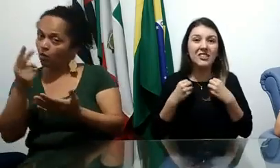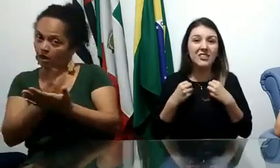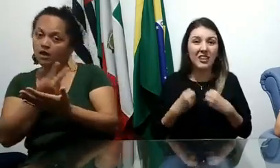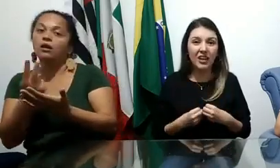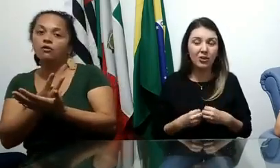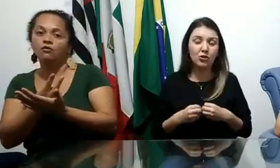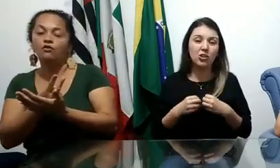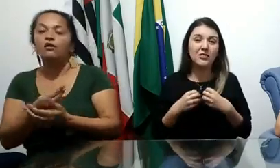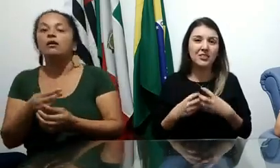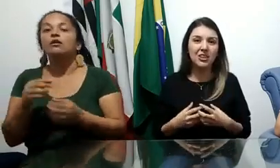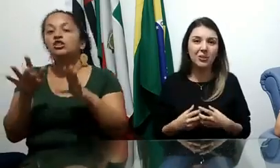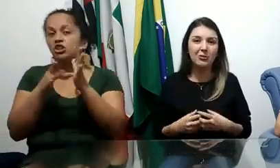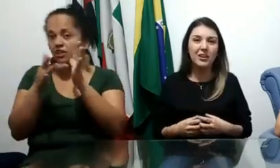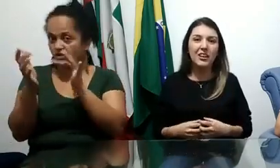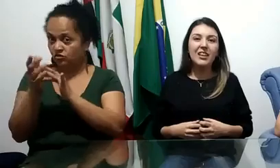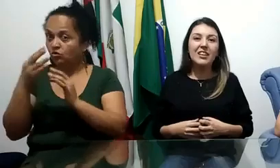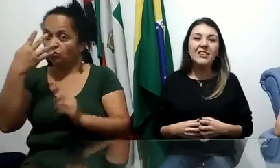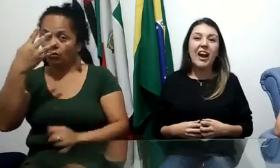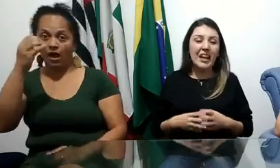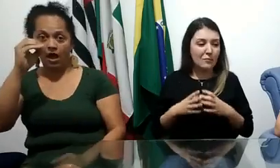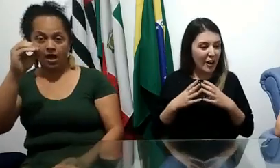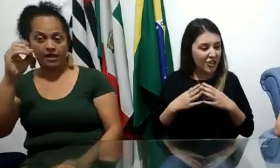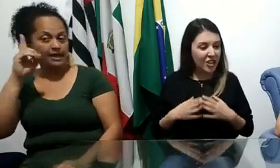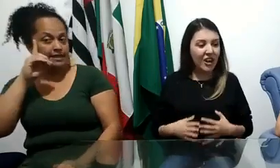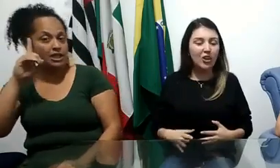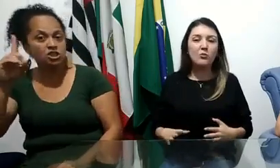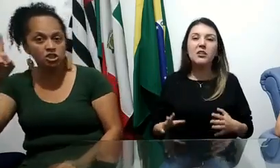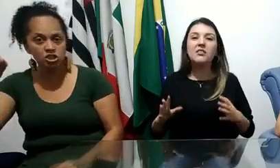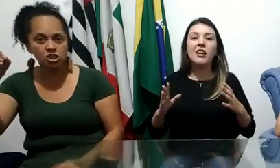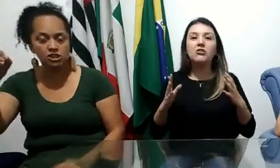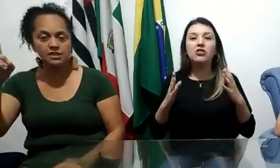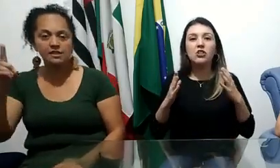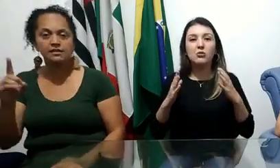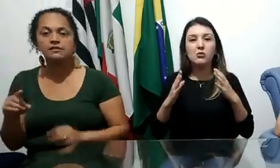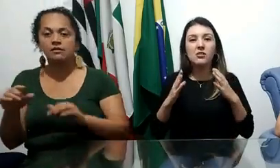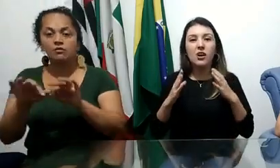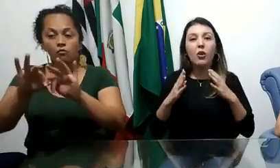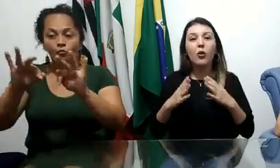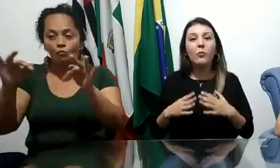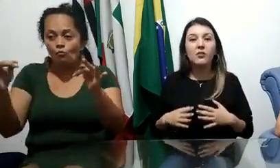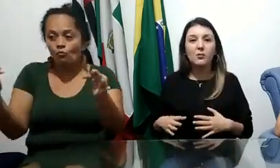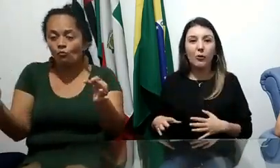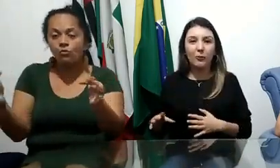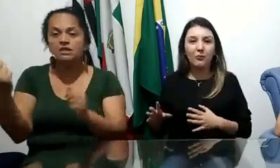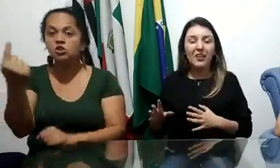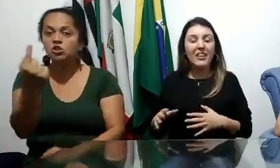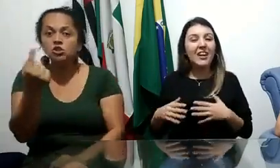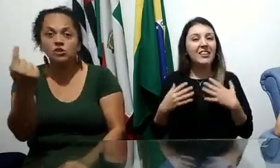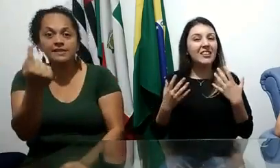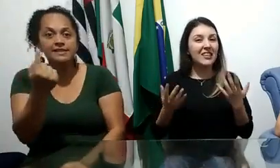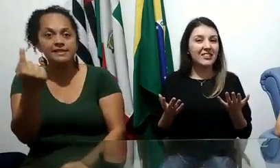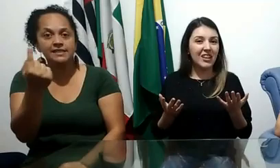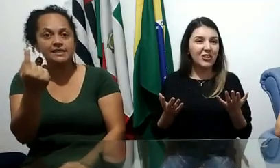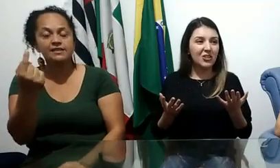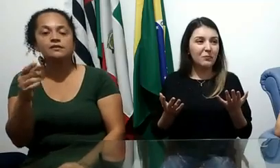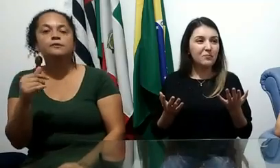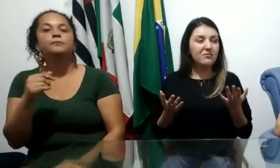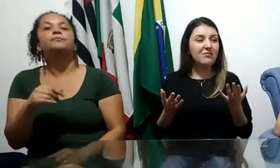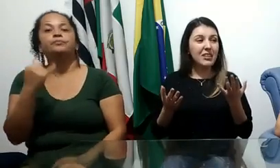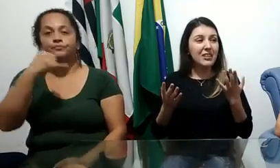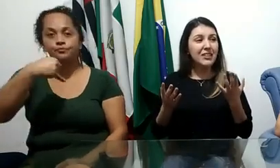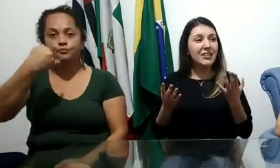no deserto, sozinho. E a partir daí o ministério de Jesus começou. E é